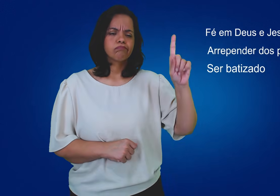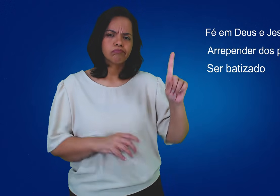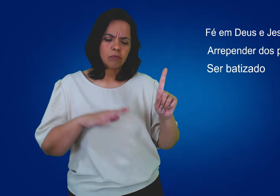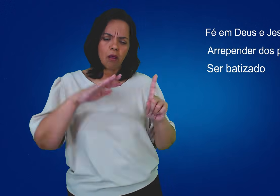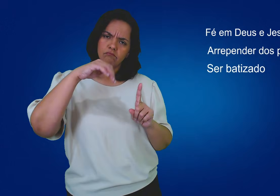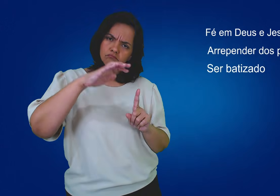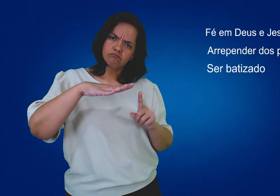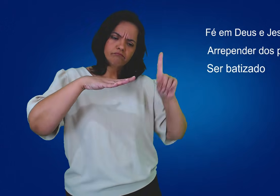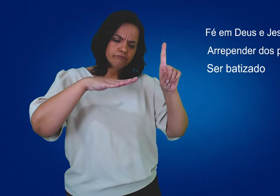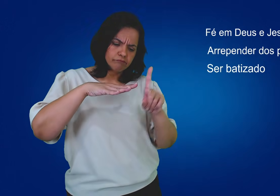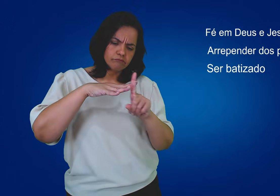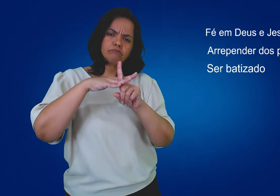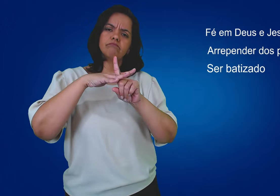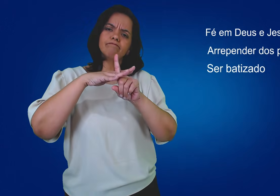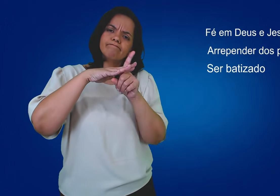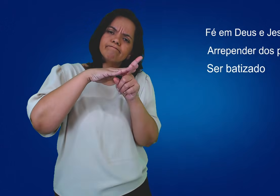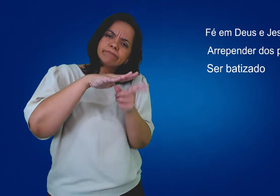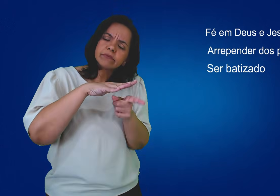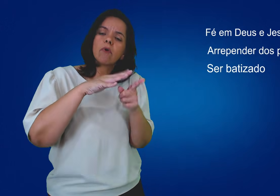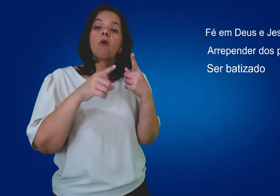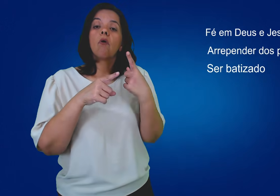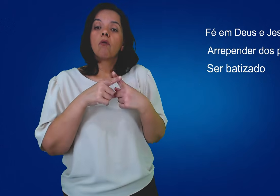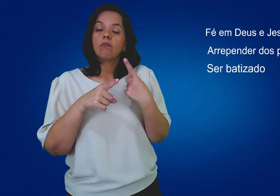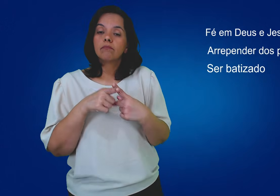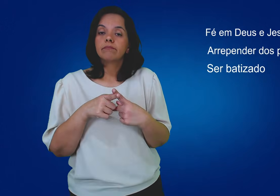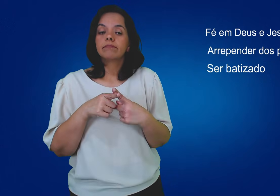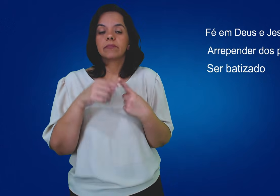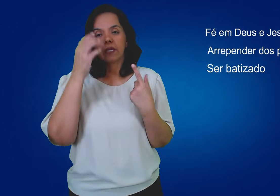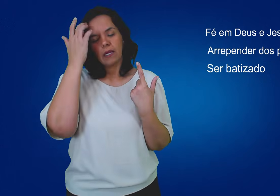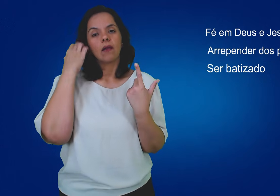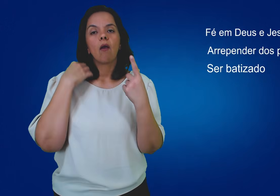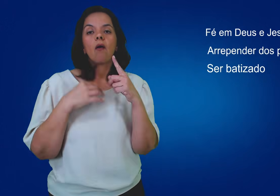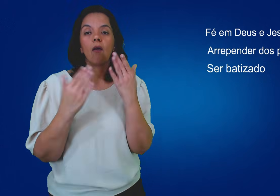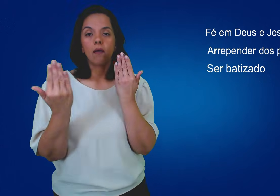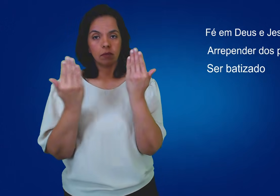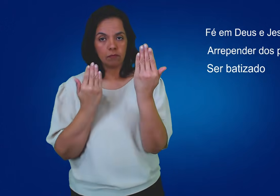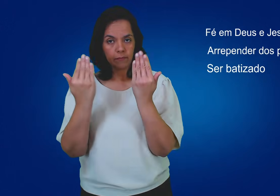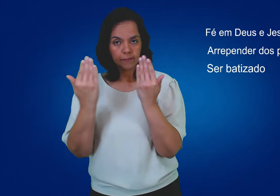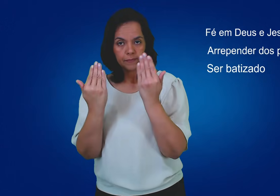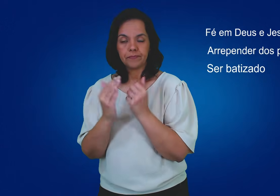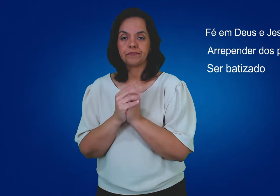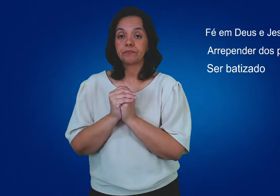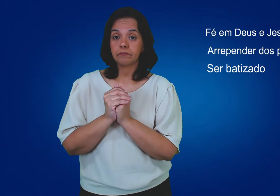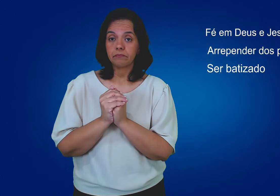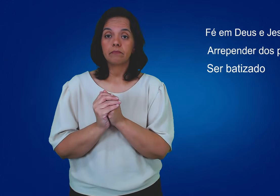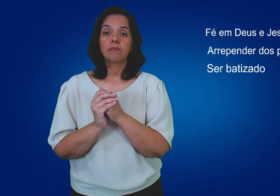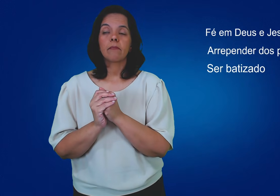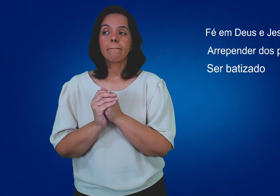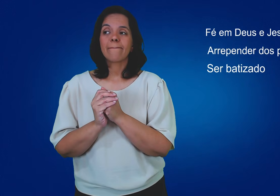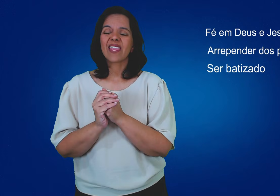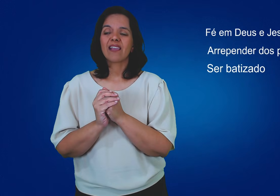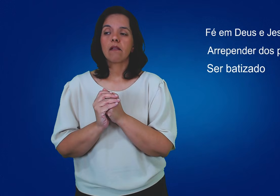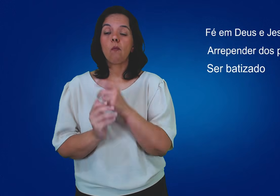Por que o batismo na água? Por que ele é feito dessa maneira? Eu vou aqui falar uma